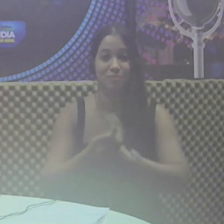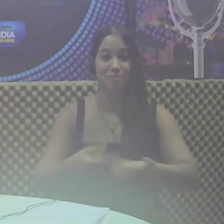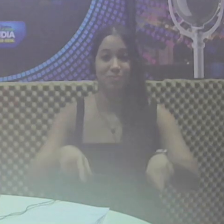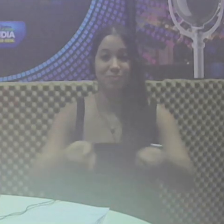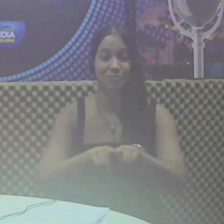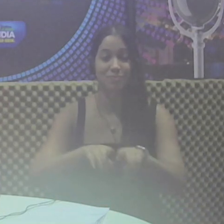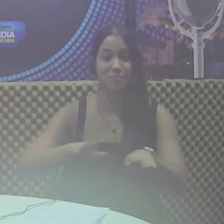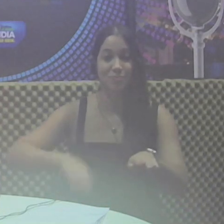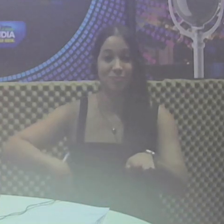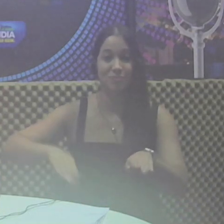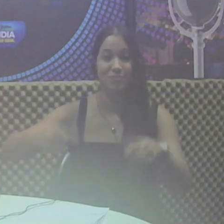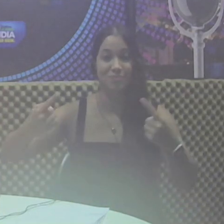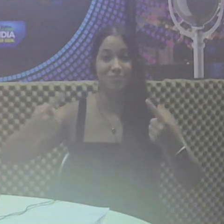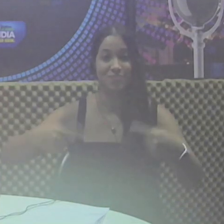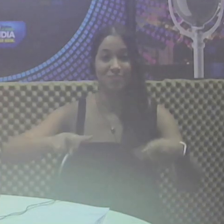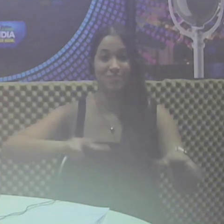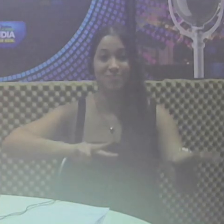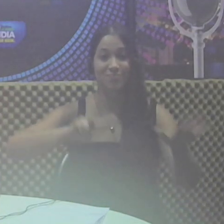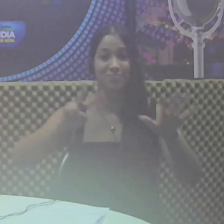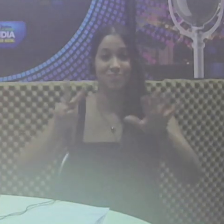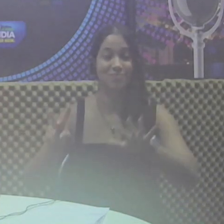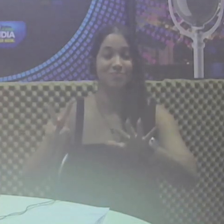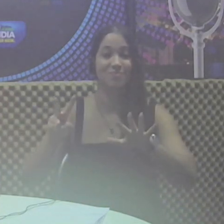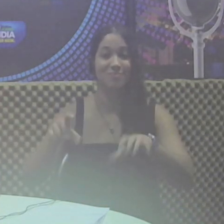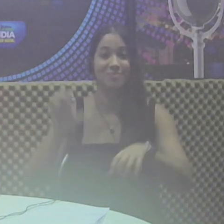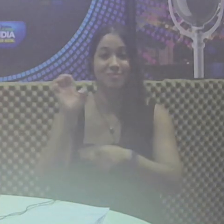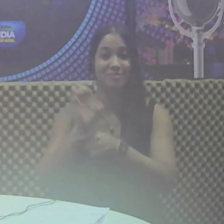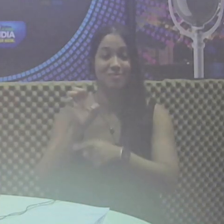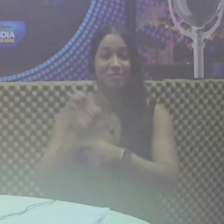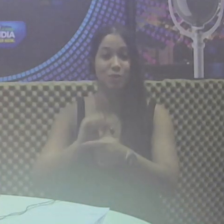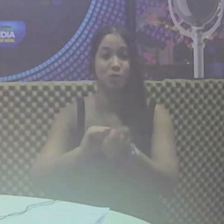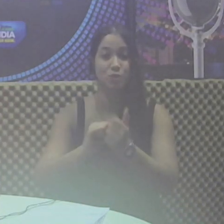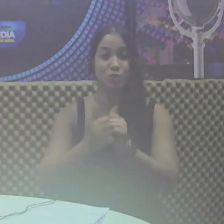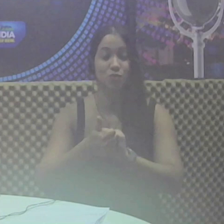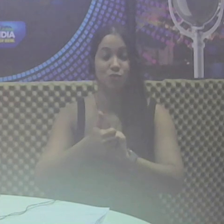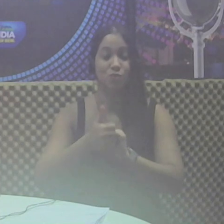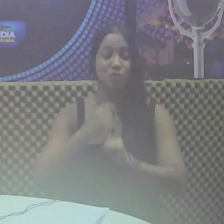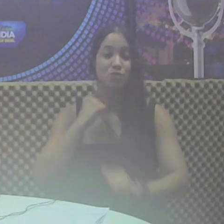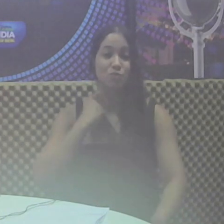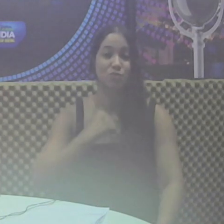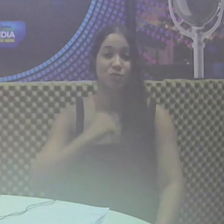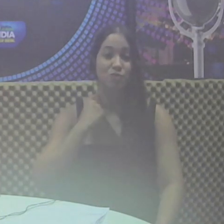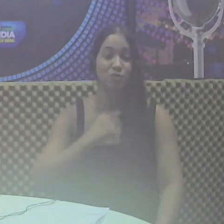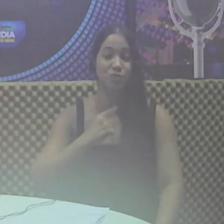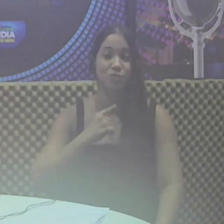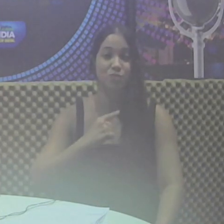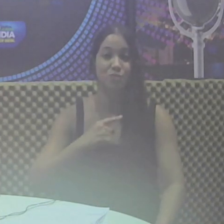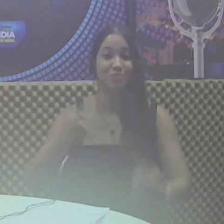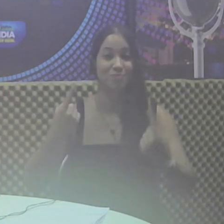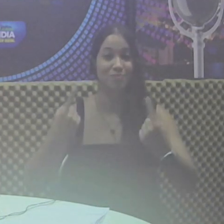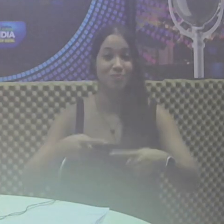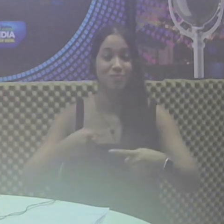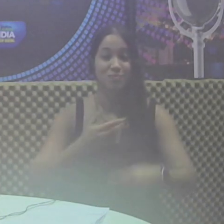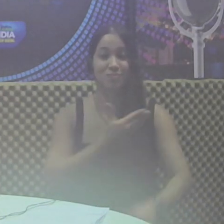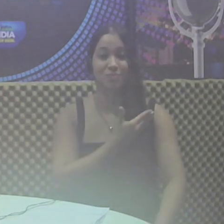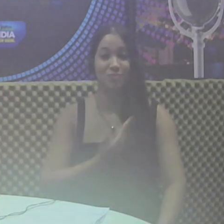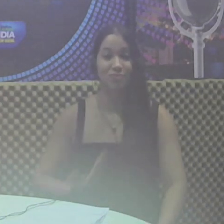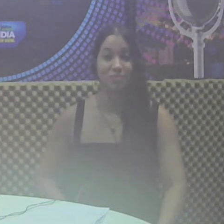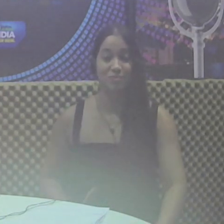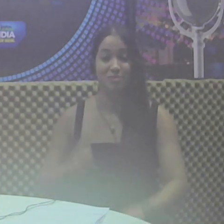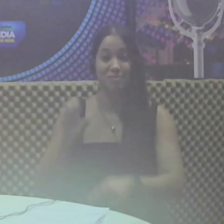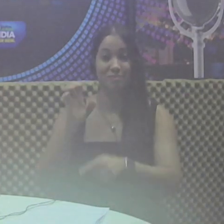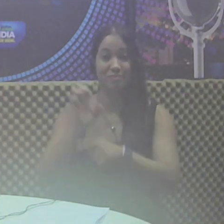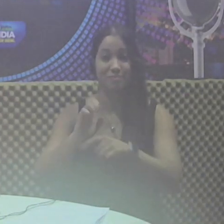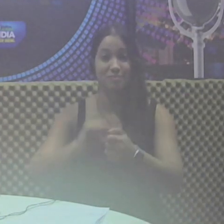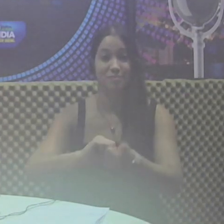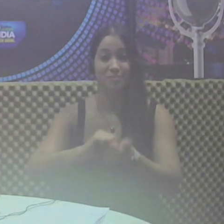Praia Clube, disputa nesta semana a etapa estadual dos Jogos do Interior de Minas. A competição é promovida pelo governo do estado. Os